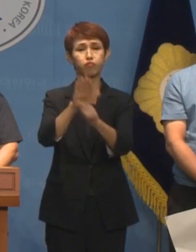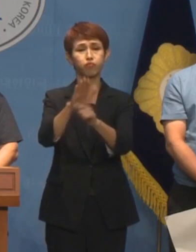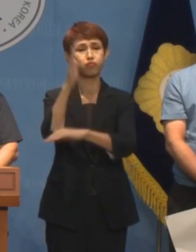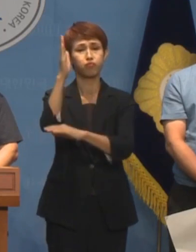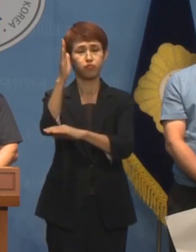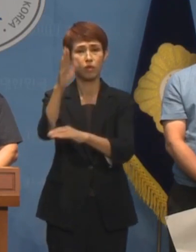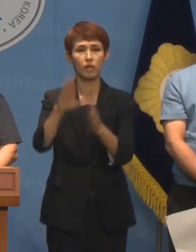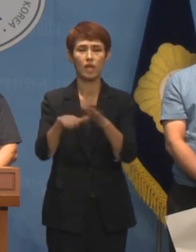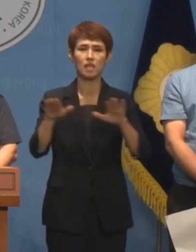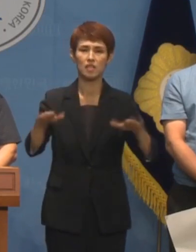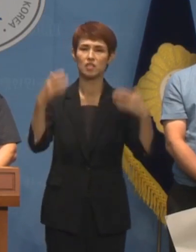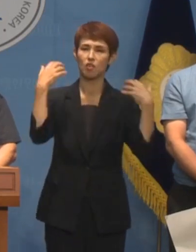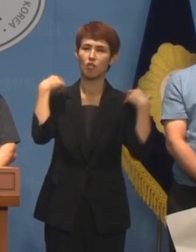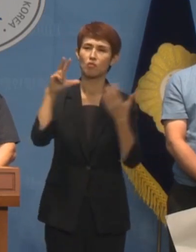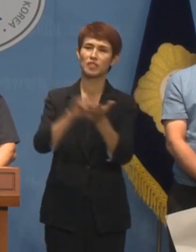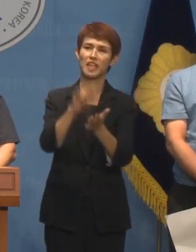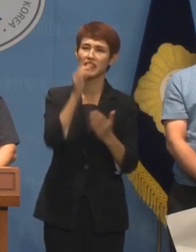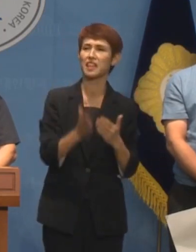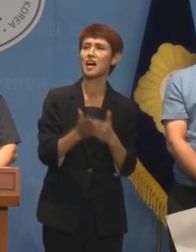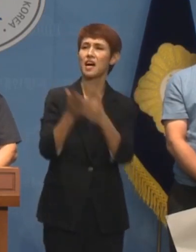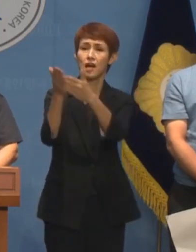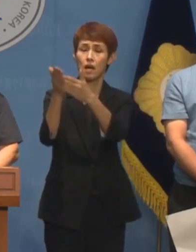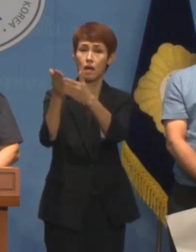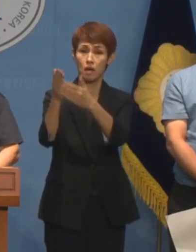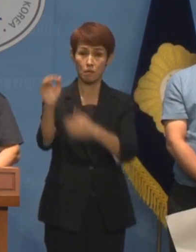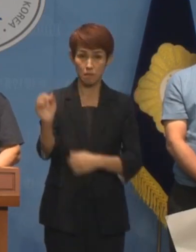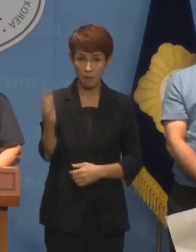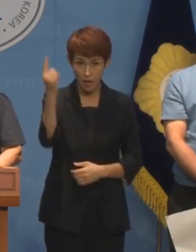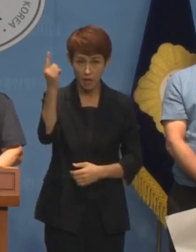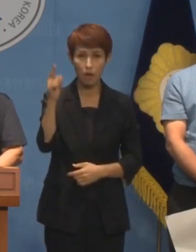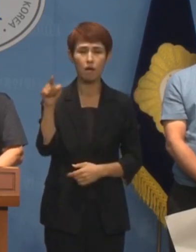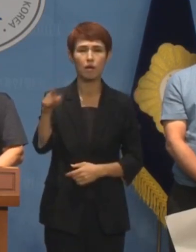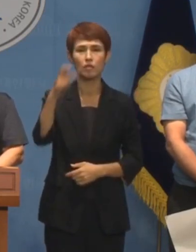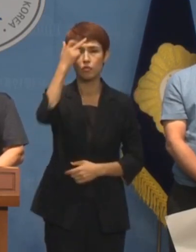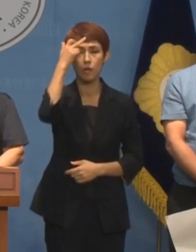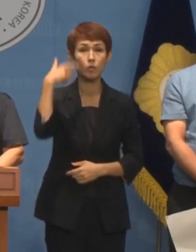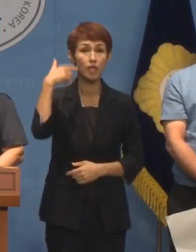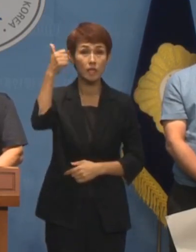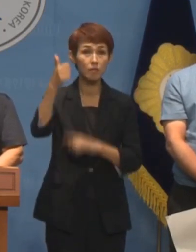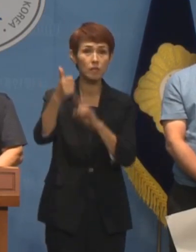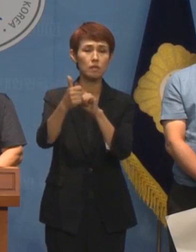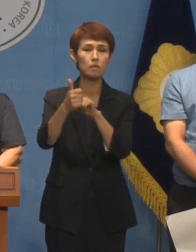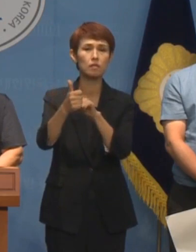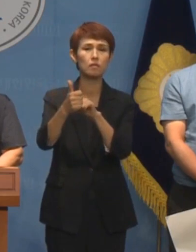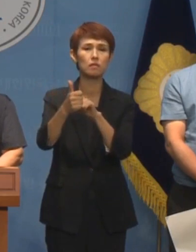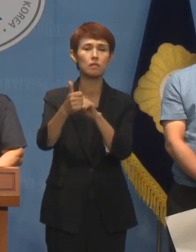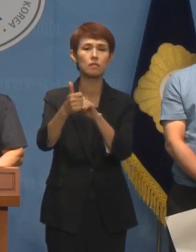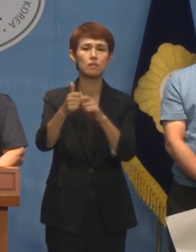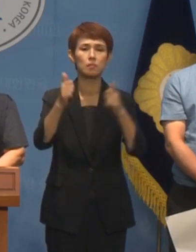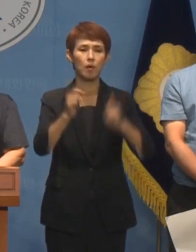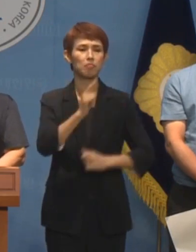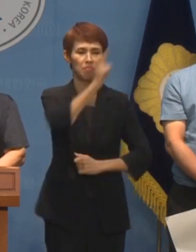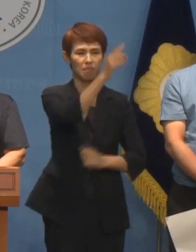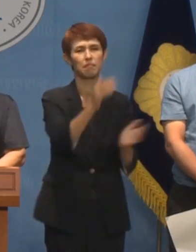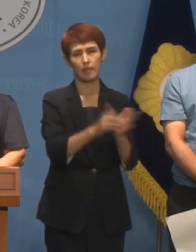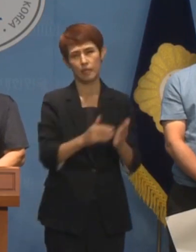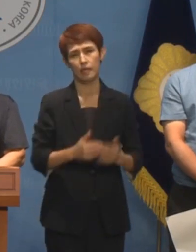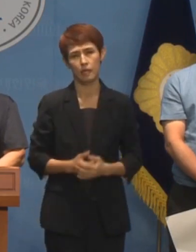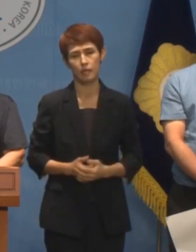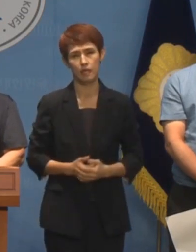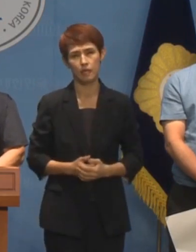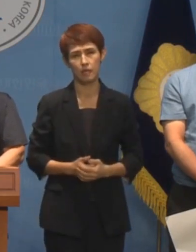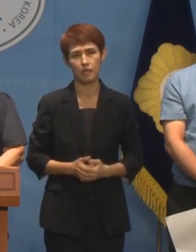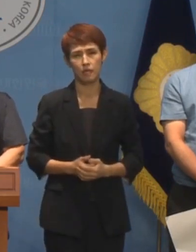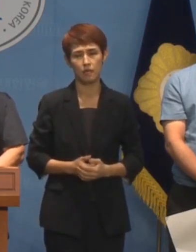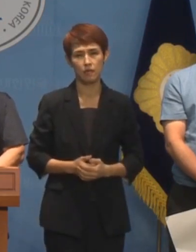현 정권에 대한 규탄 발언을 했다는 유만으로 지금 최재형 목사님은 이미 불구속 기소가 되어 있는 상태고요. 또 나머지